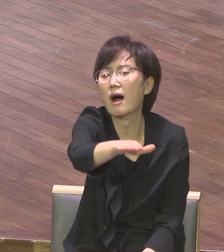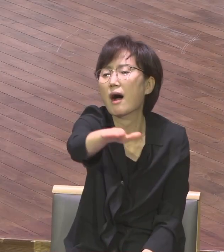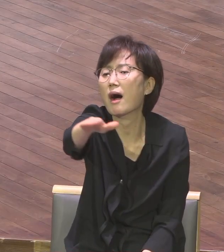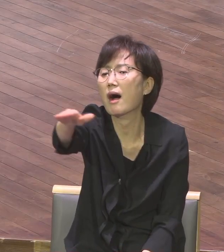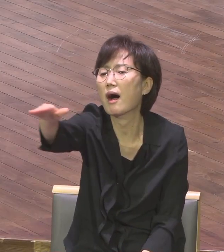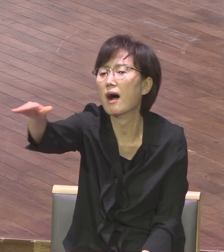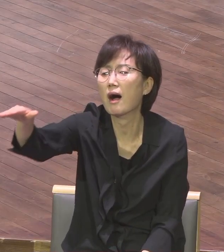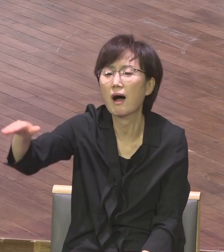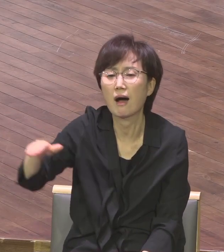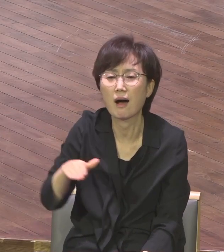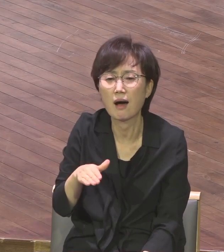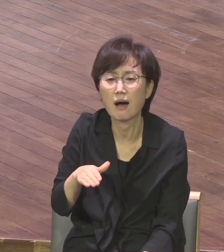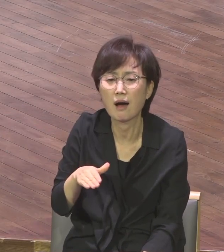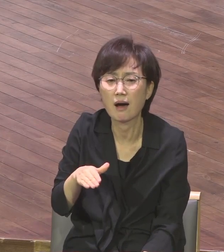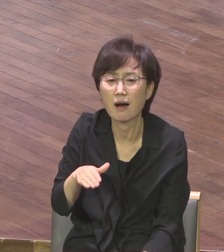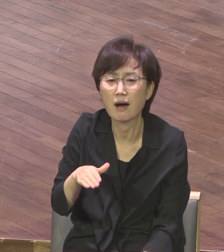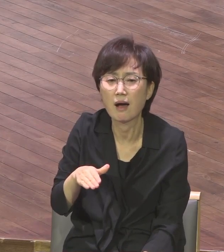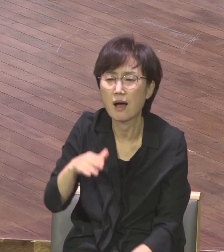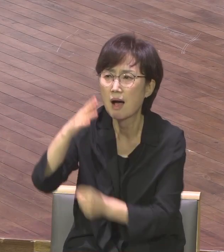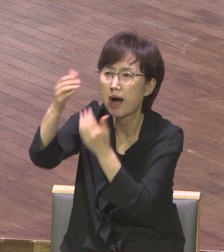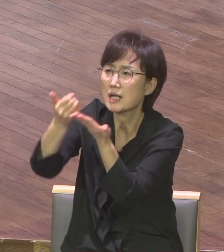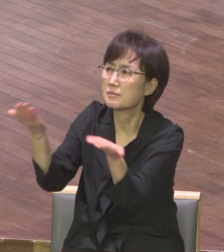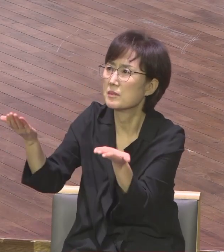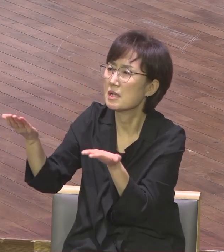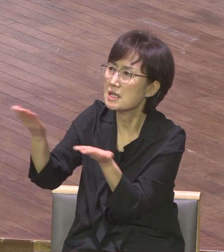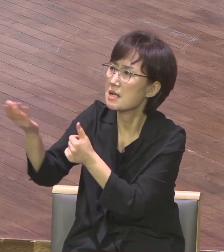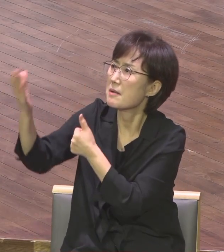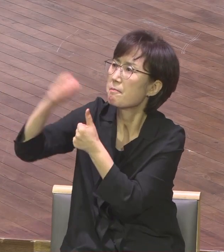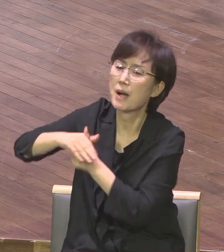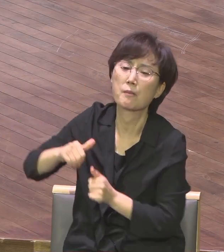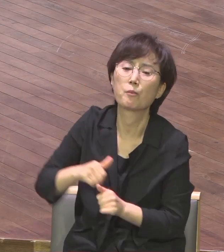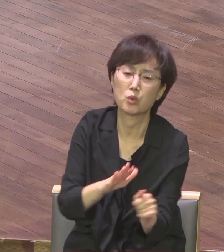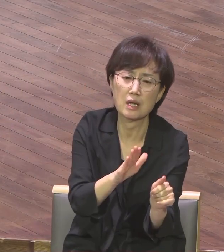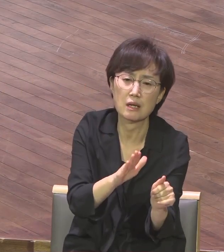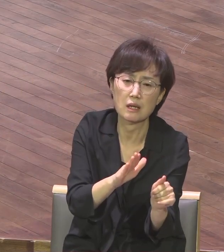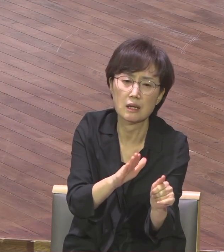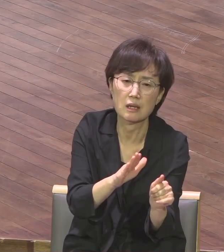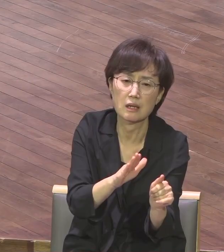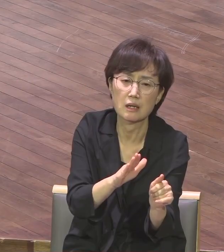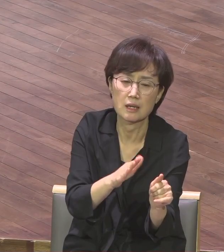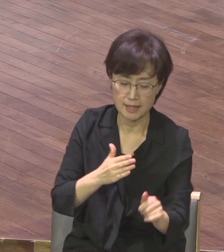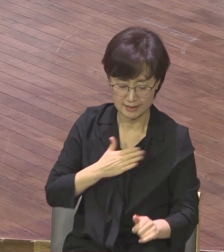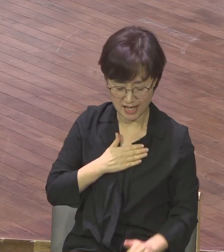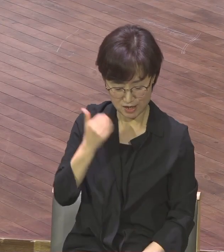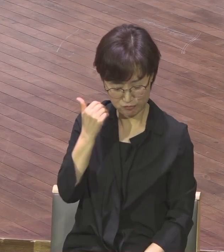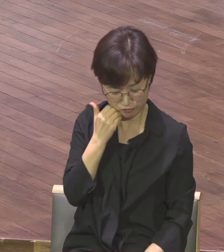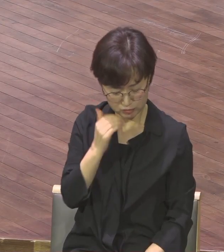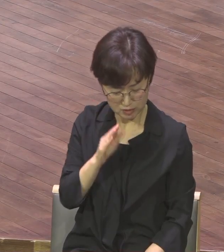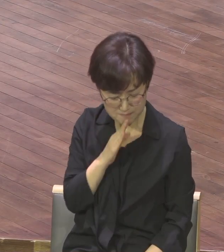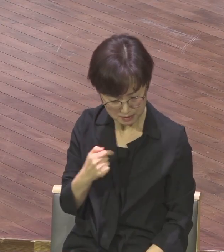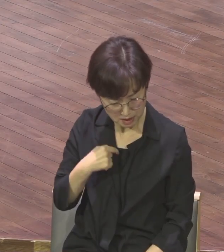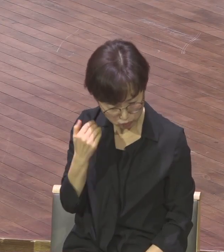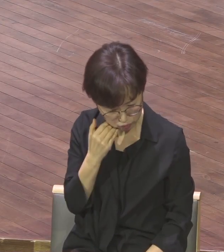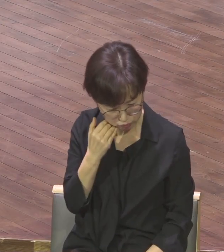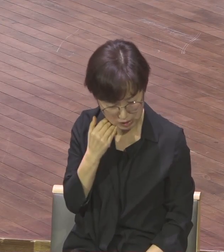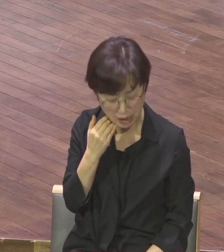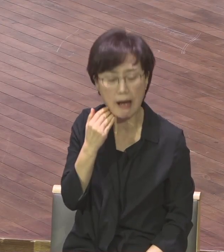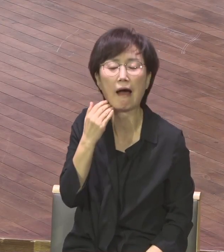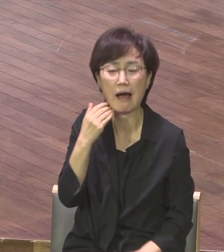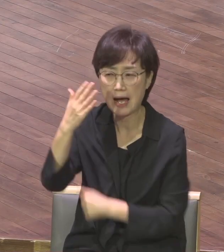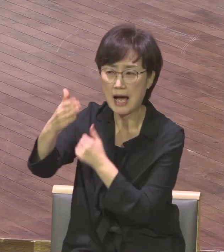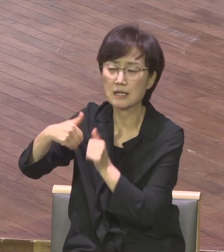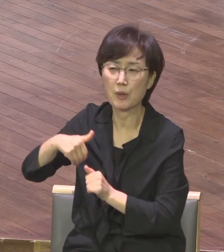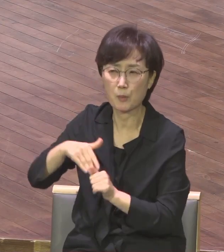다 사명적 정체성을 가지고 있어요. 나는 하나님이 보내신 자다. 직장